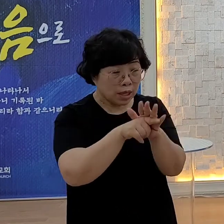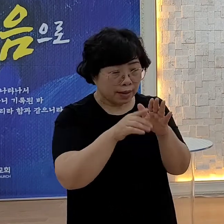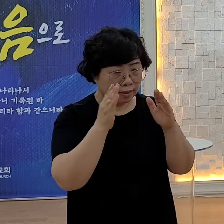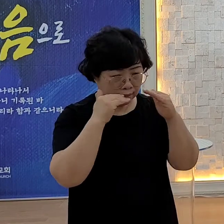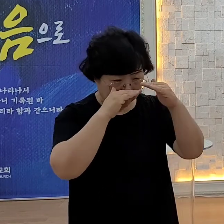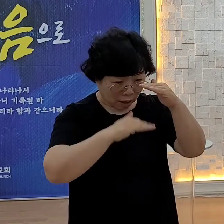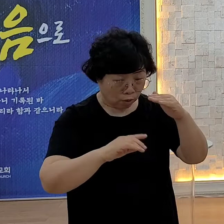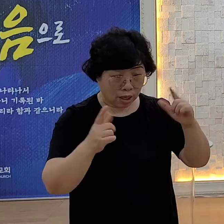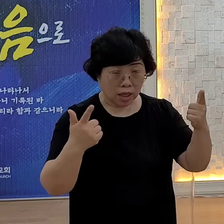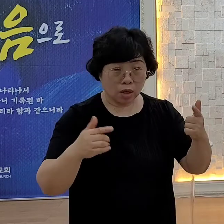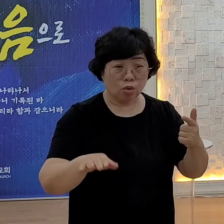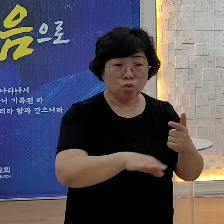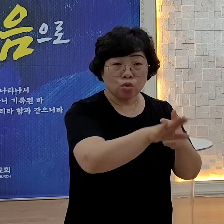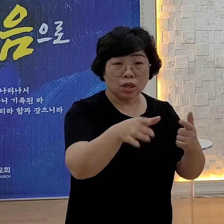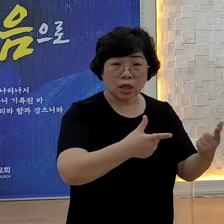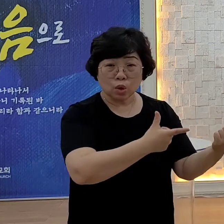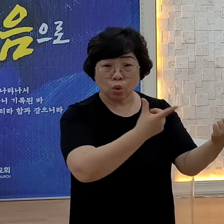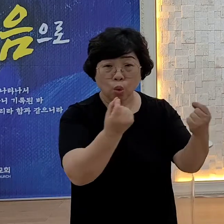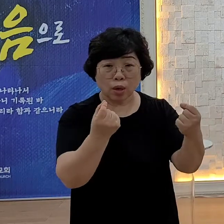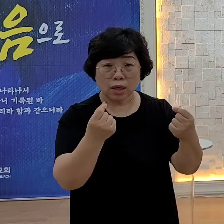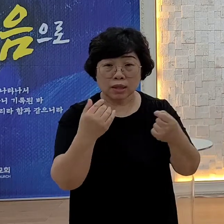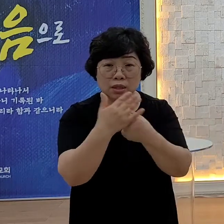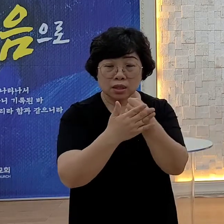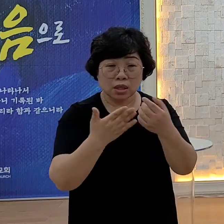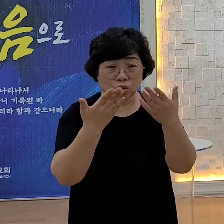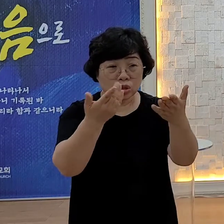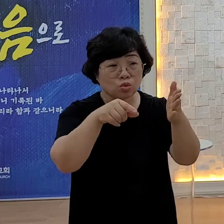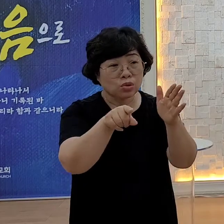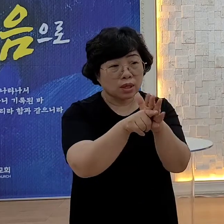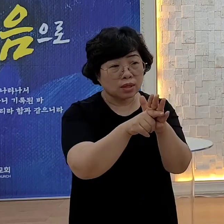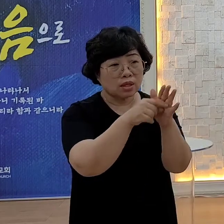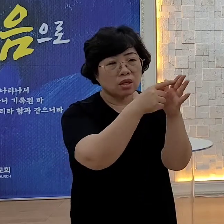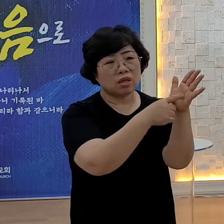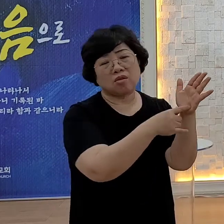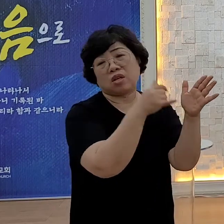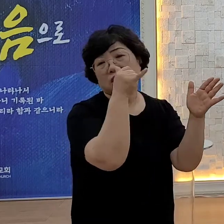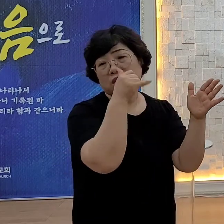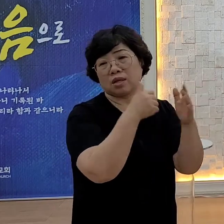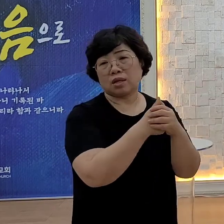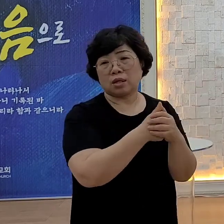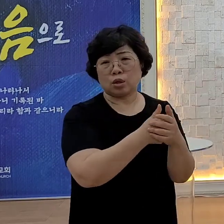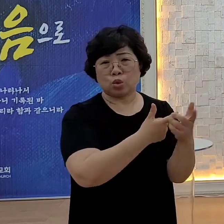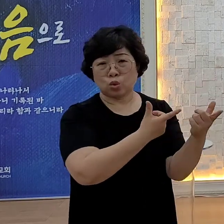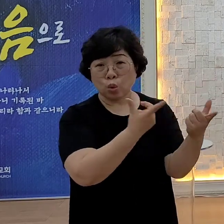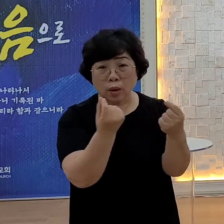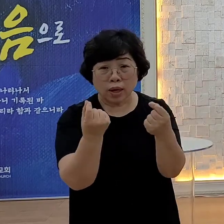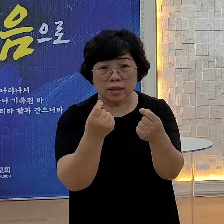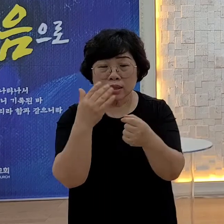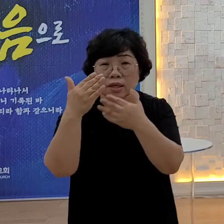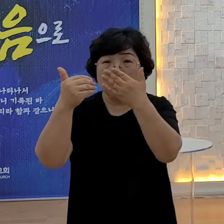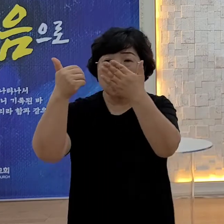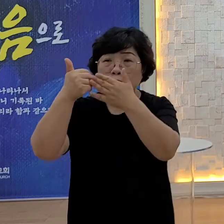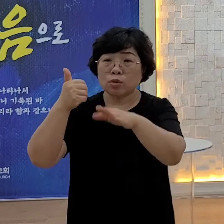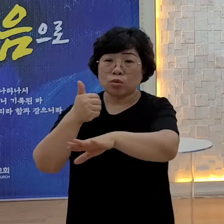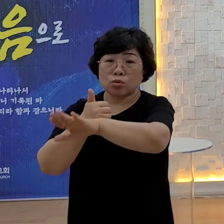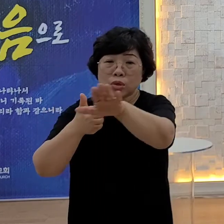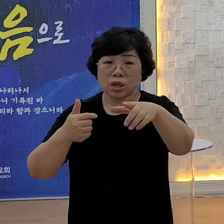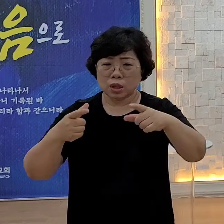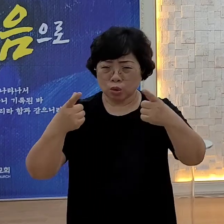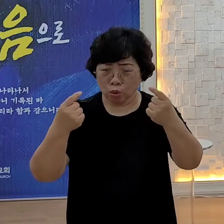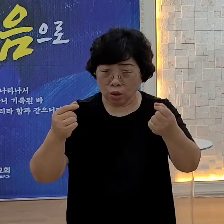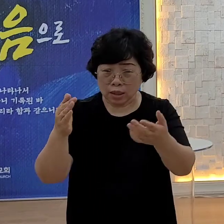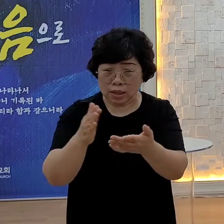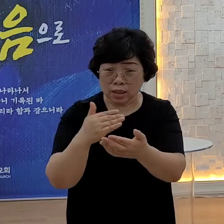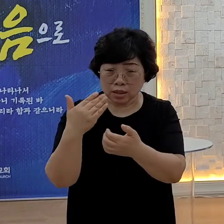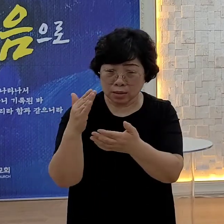메시지 이것을 가르치기 위해서 오늘 바울이 이렇게 말하고 있잖아요. 그러니까 동일하게 하나님께서 우리에게 베풀어 주신